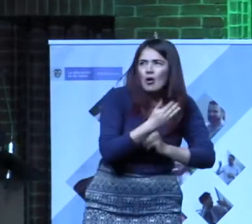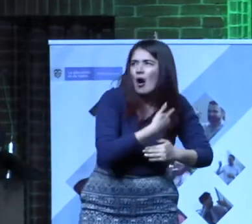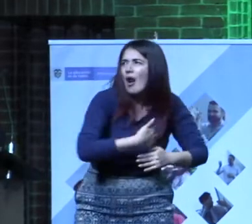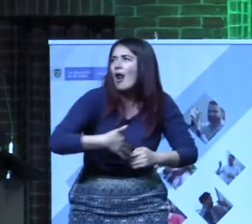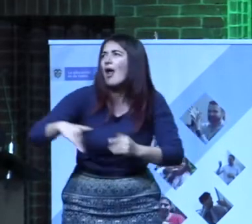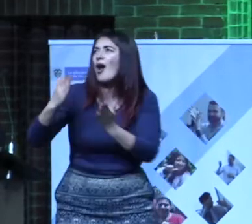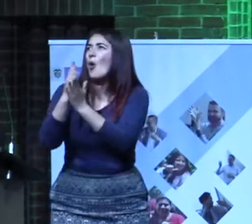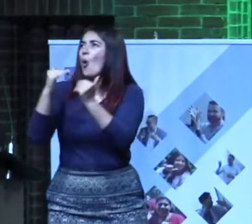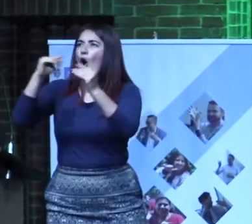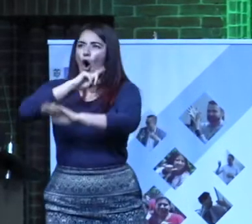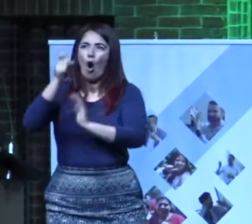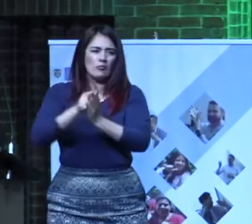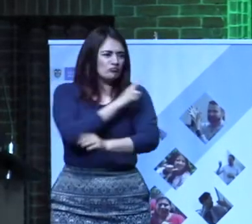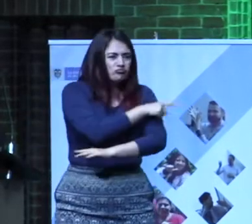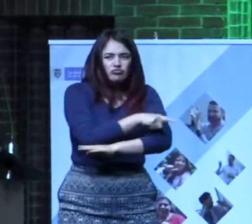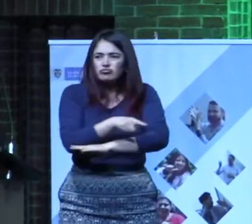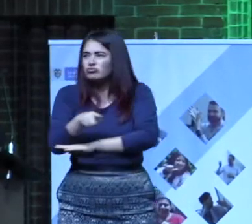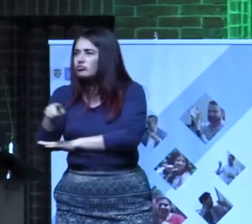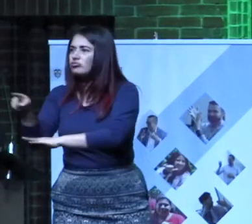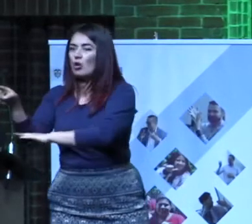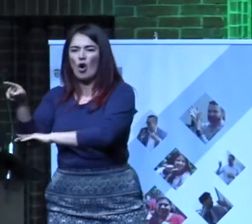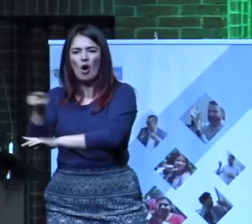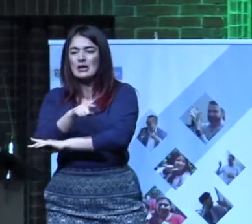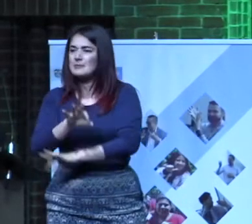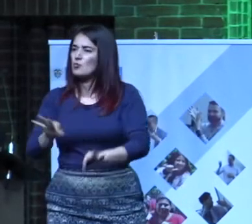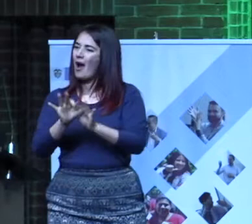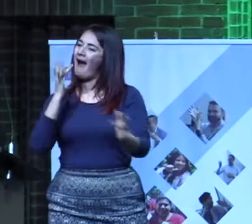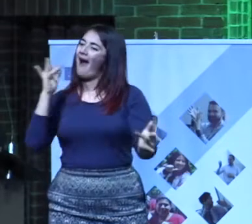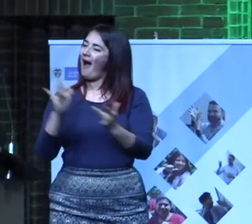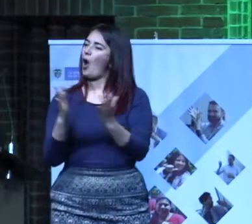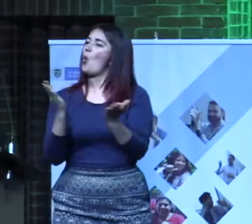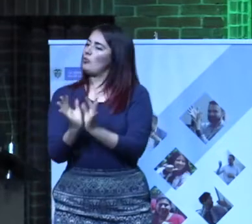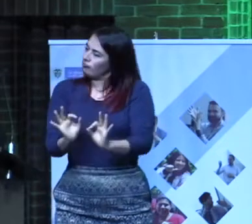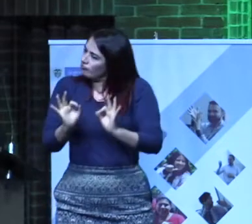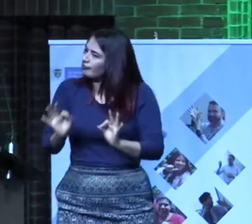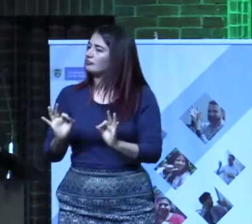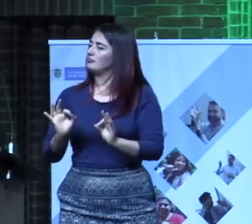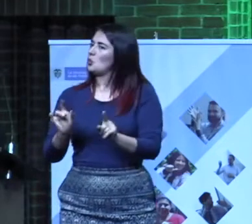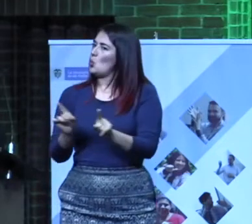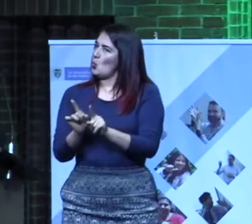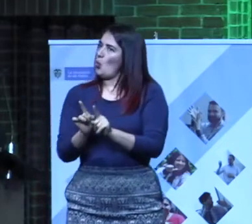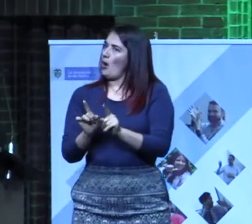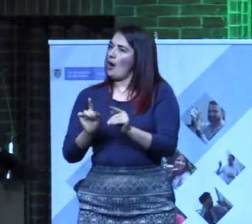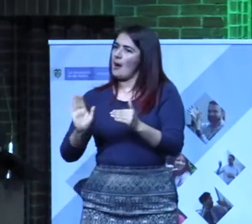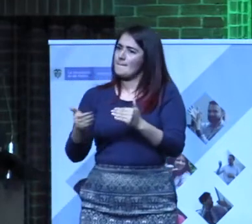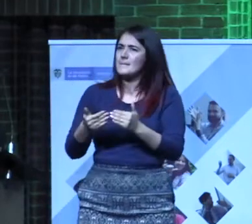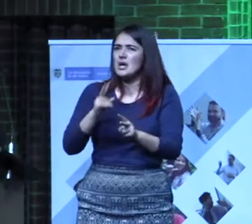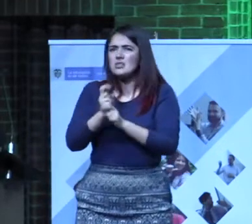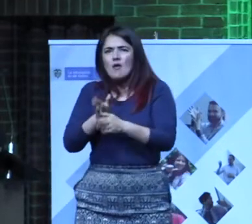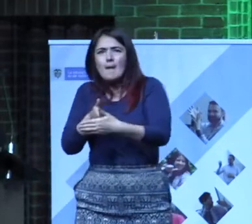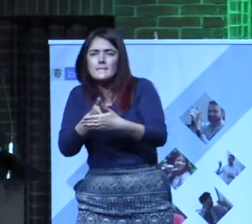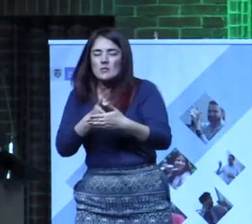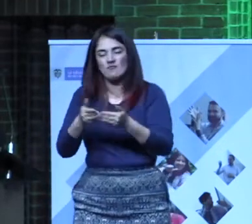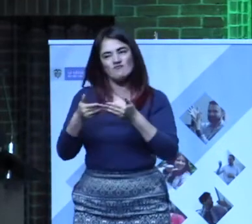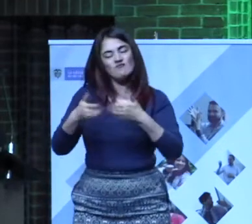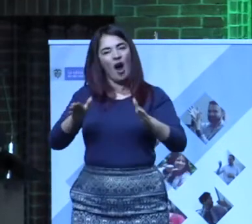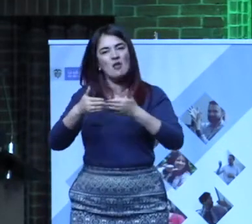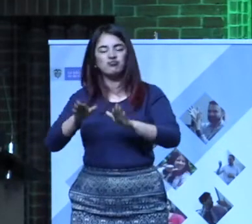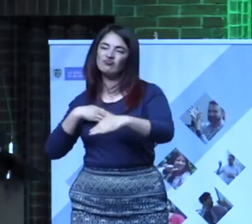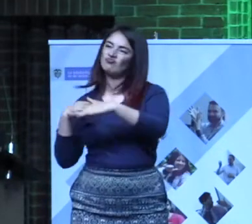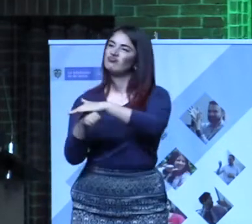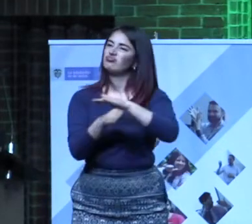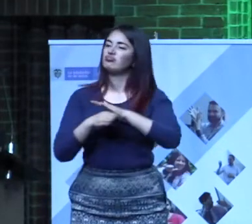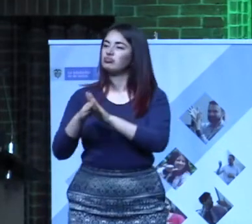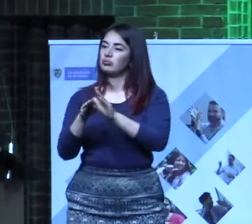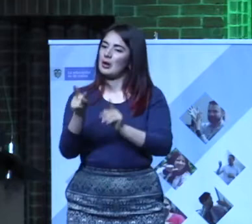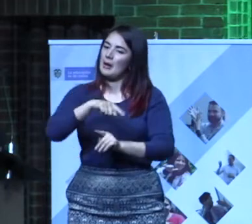completa para que sea una educación pertinente que de verdad cierre brechas y rompa esos obstáculos que